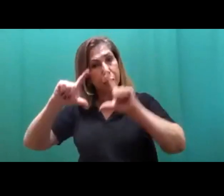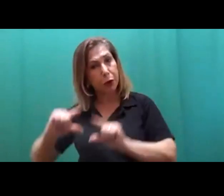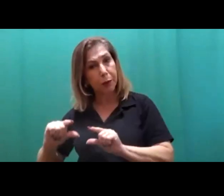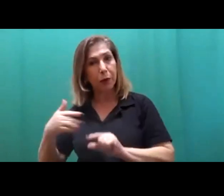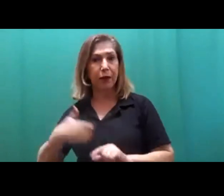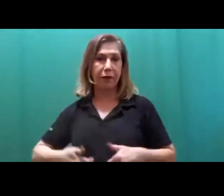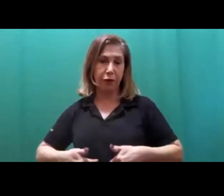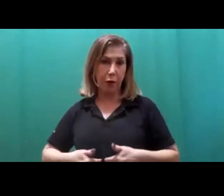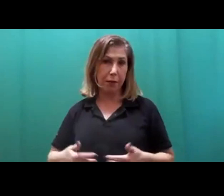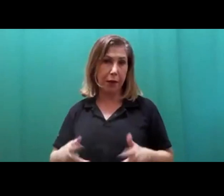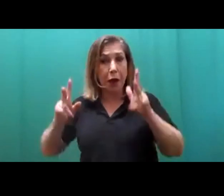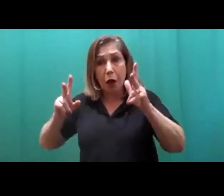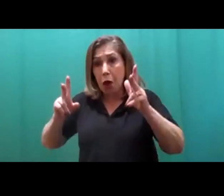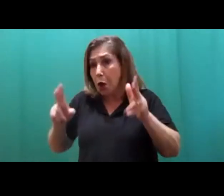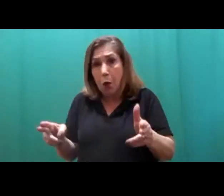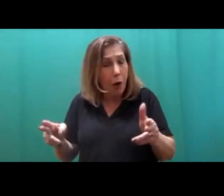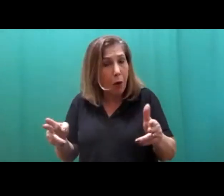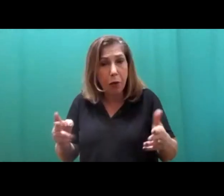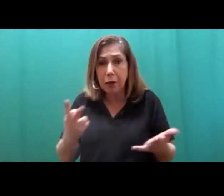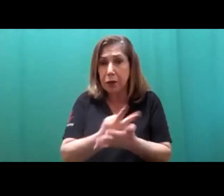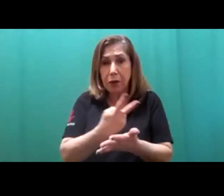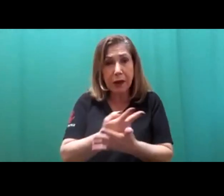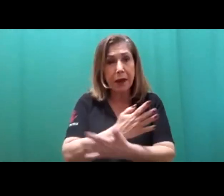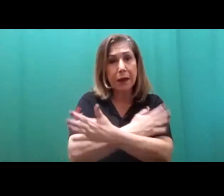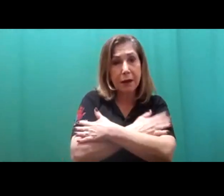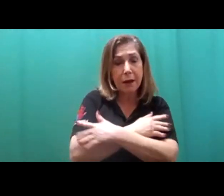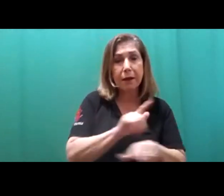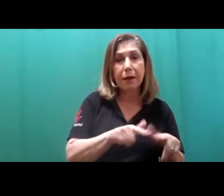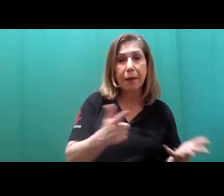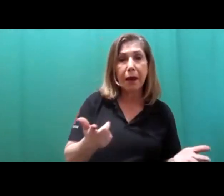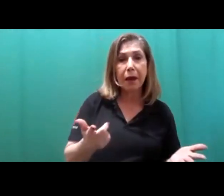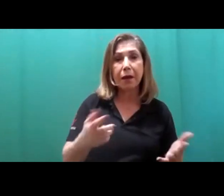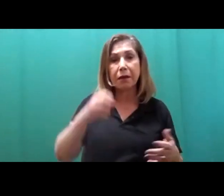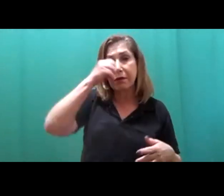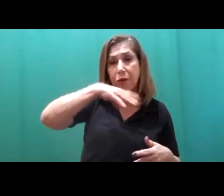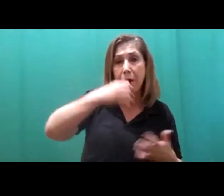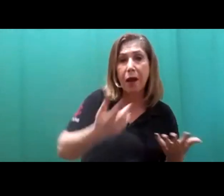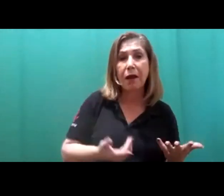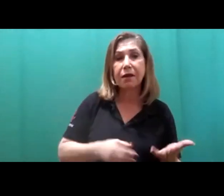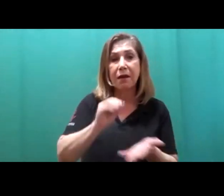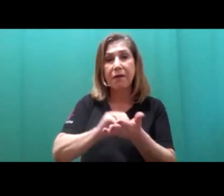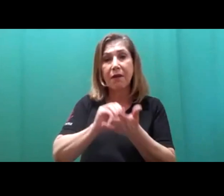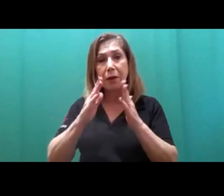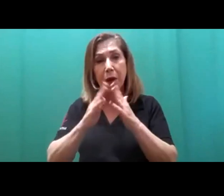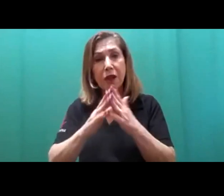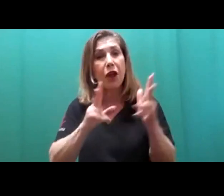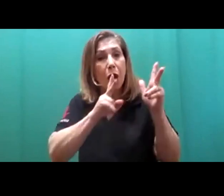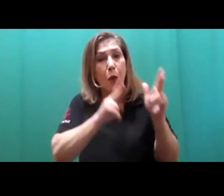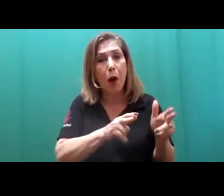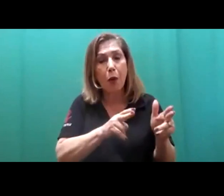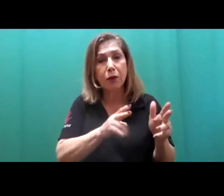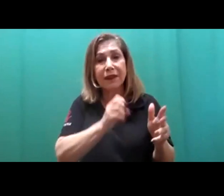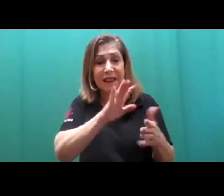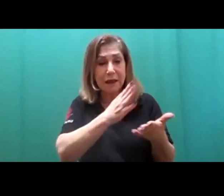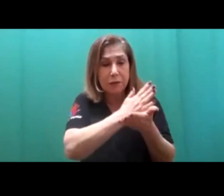com o desemprego, o mesmo acontece com a questão da moradia, o mesmo acontece com a violência. Então, são processos que são a ponta. E aí